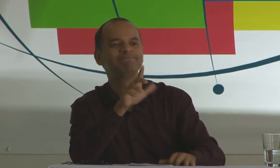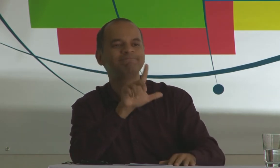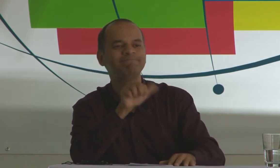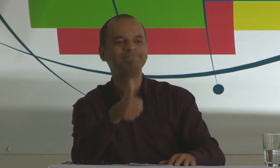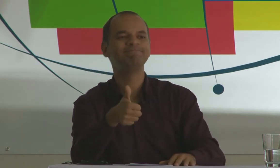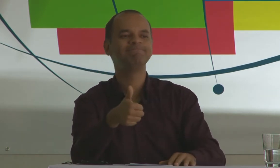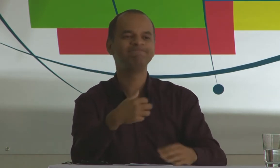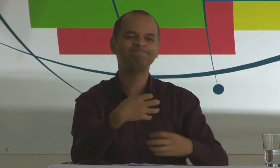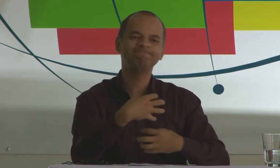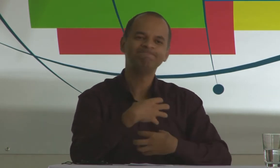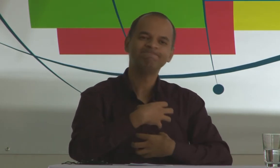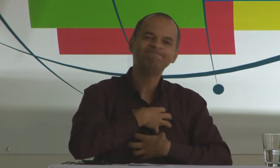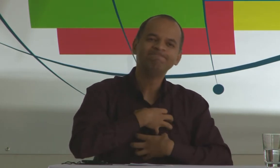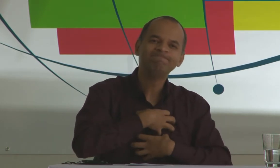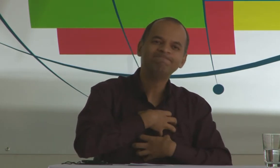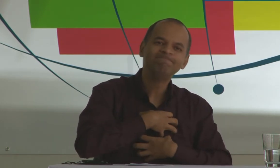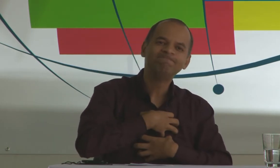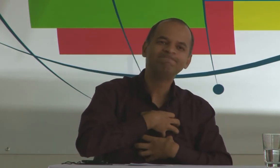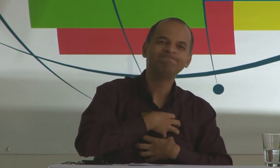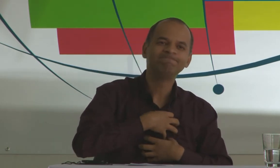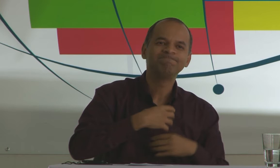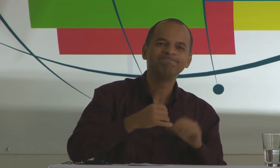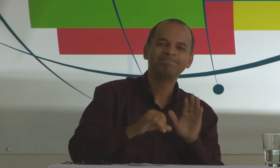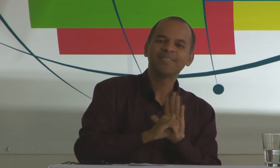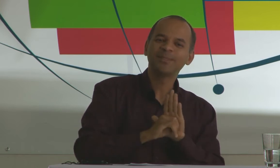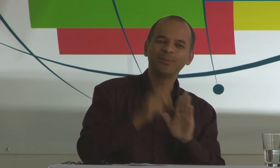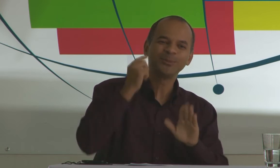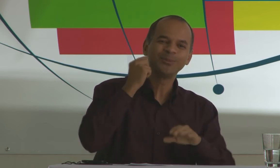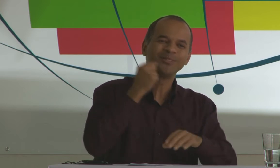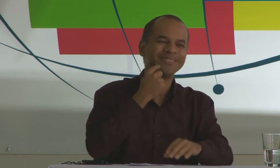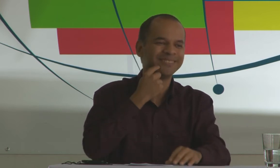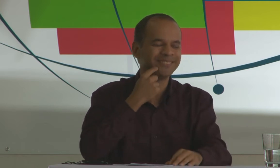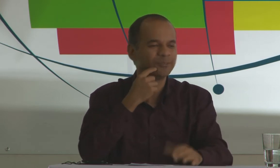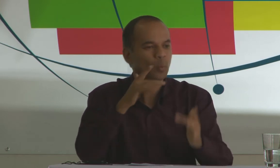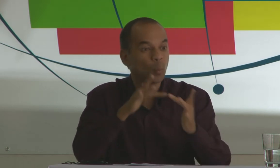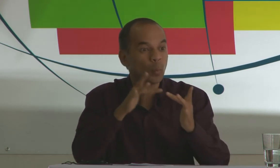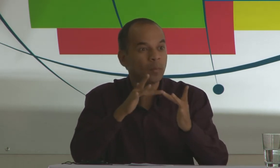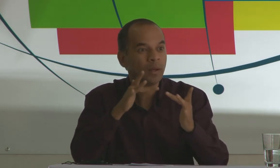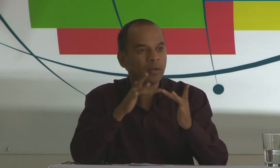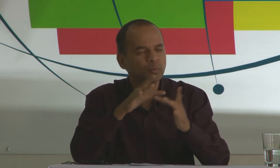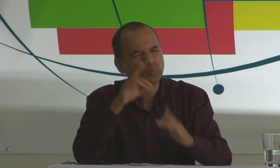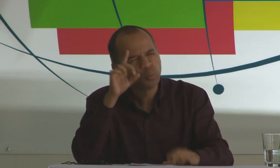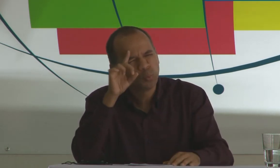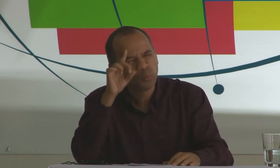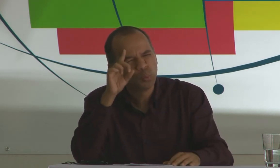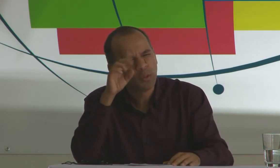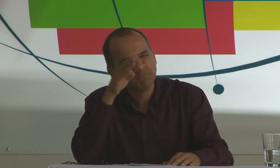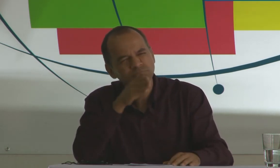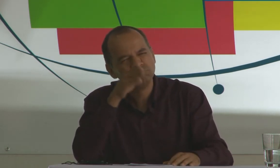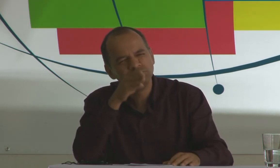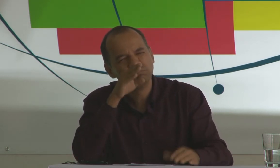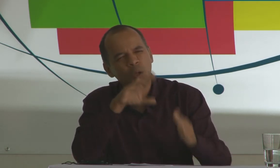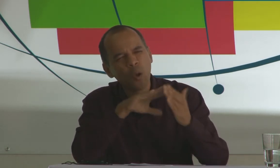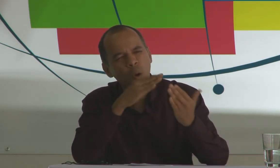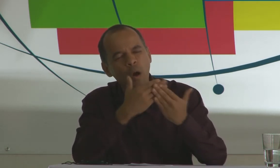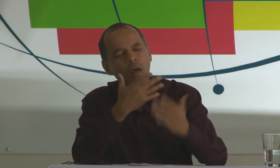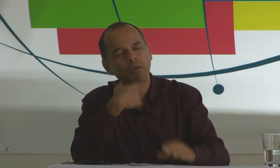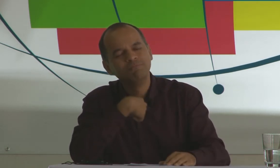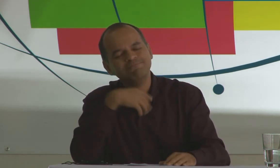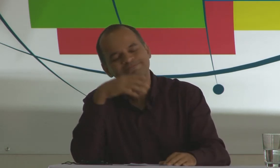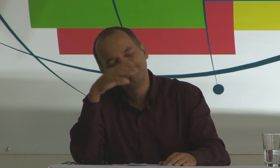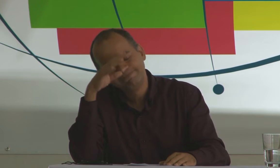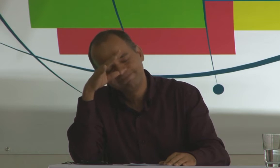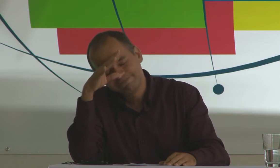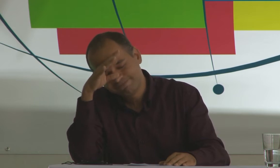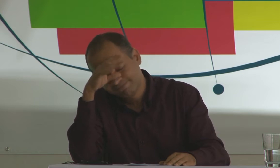que eu os via sinalizando, eu fui para os sobrinhos também, fui trazendo para mim. E eu fui começando a entender o que significava, de fato,